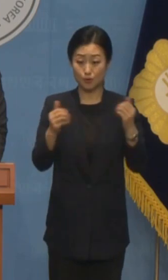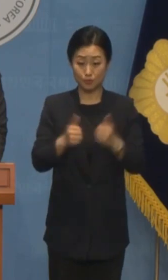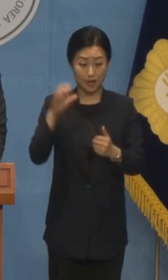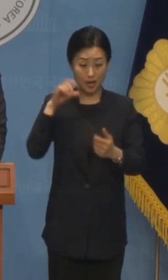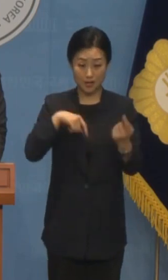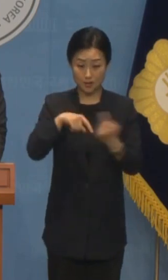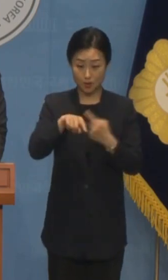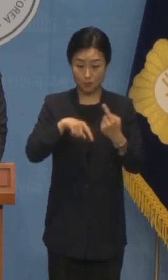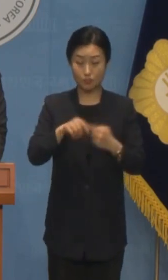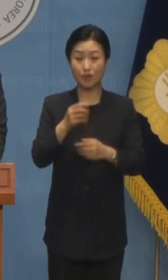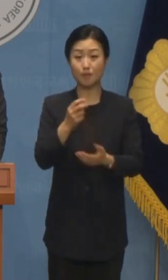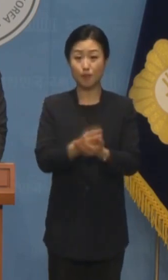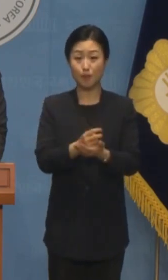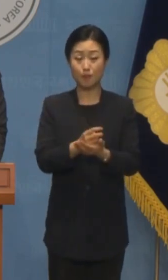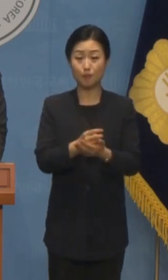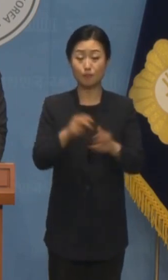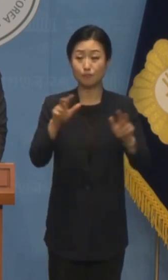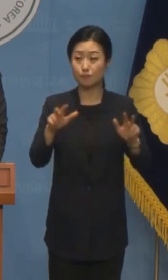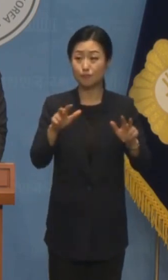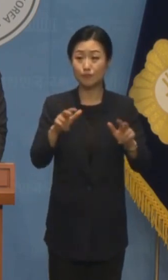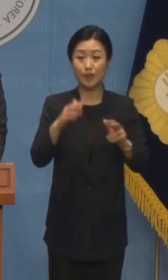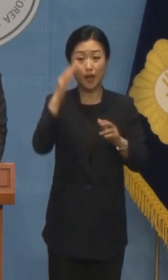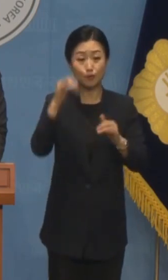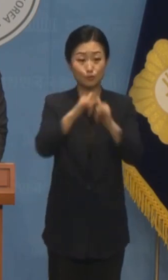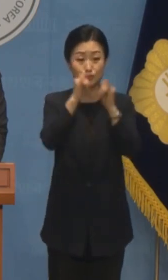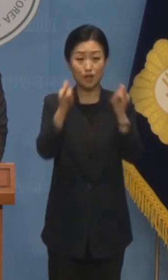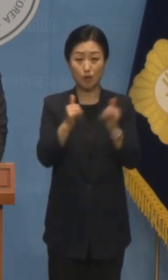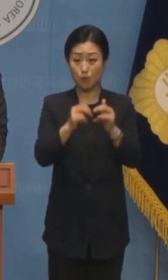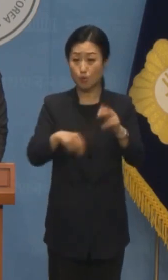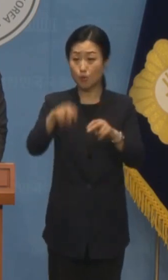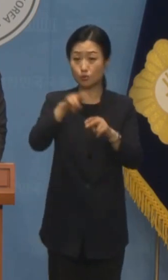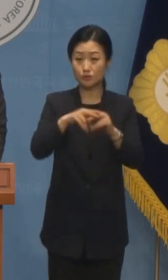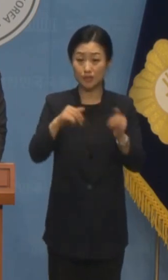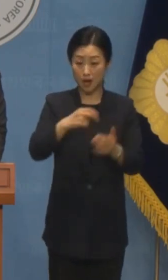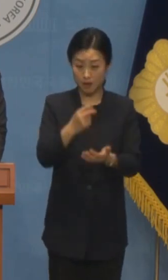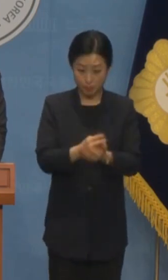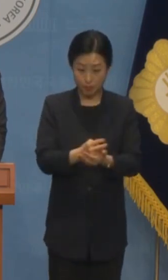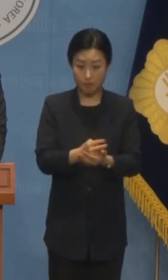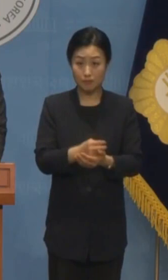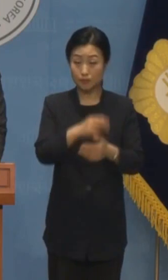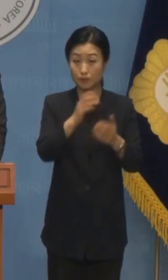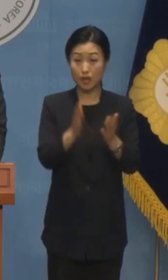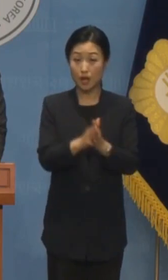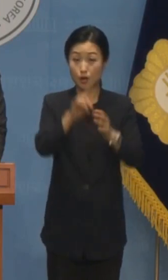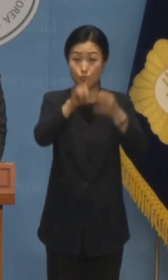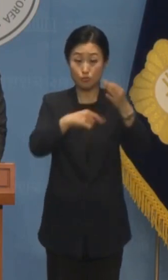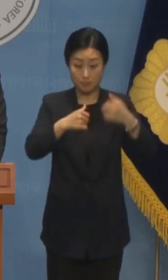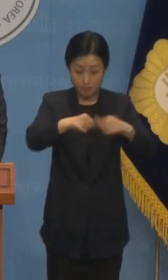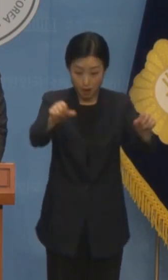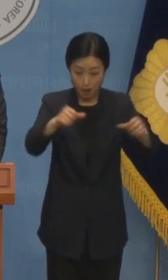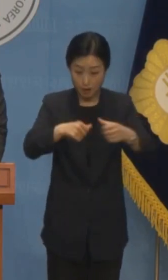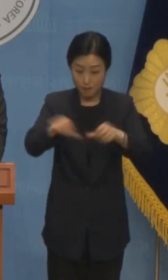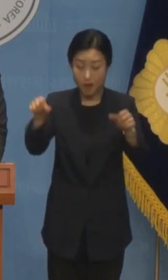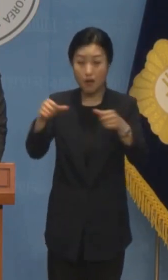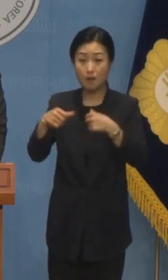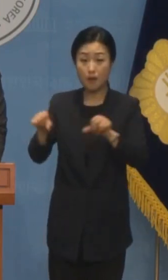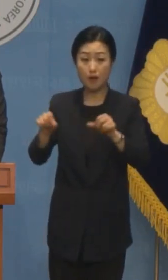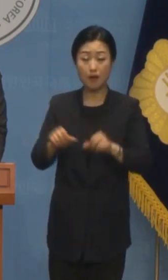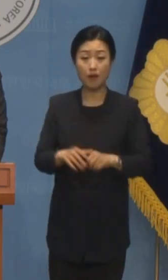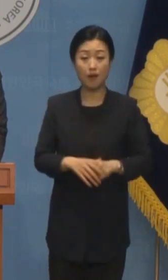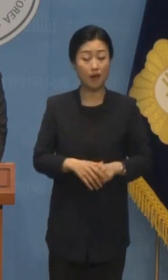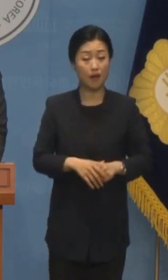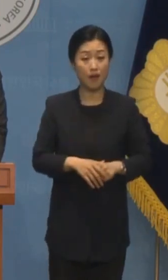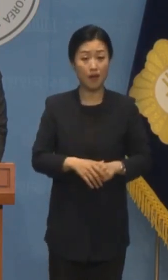인사 청문 제도와 우리 사회의 공직 인사 원칙을 철저히 파괴하고 있습니다 더는 안